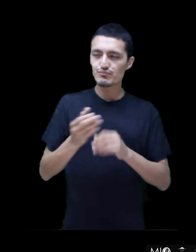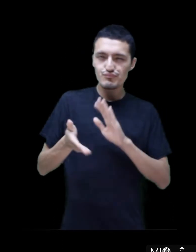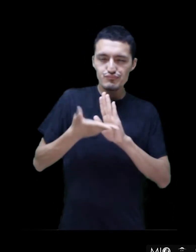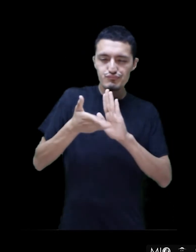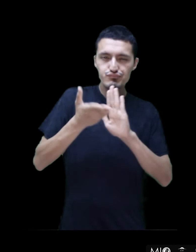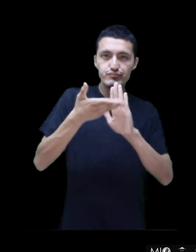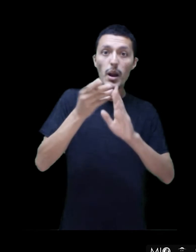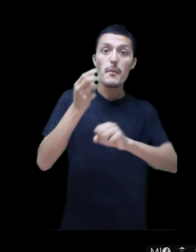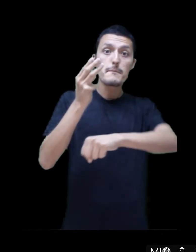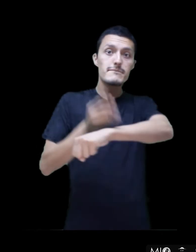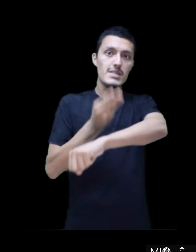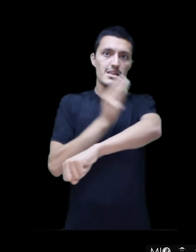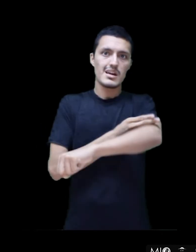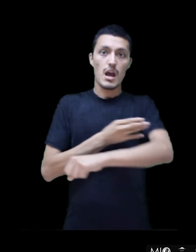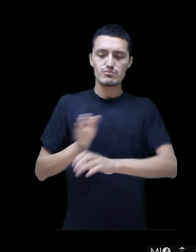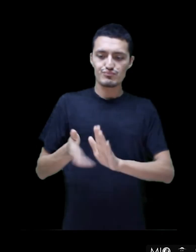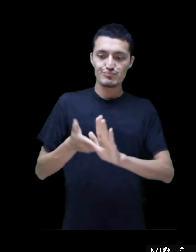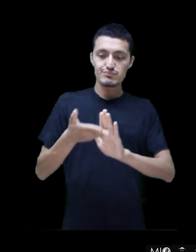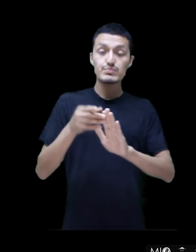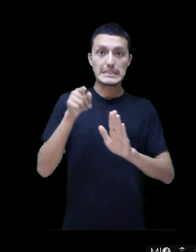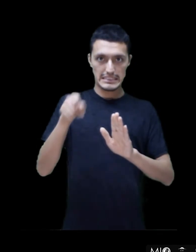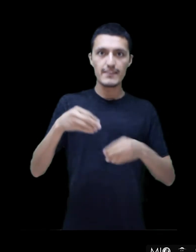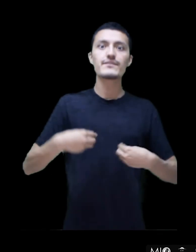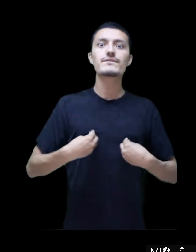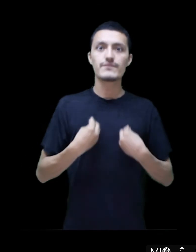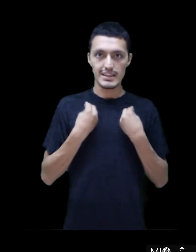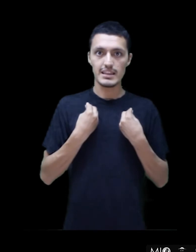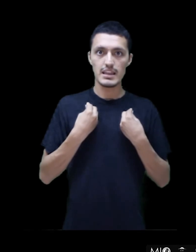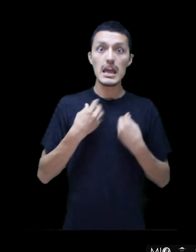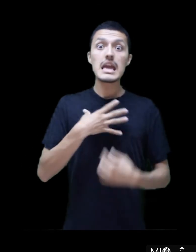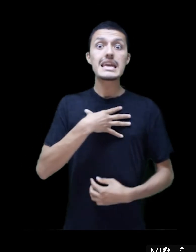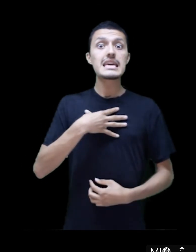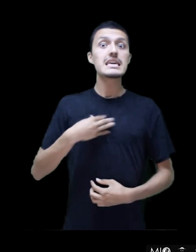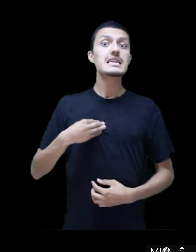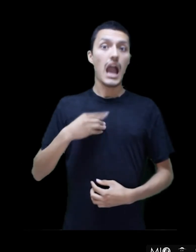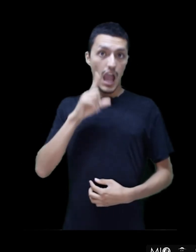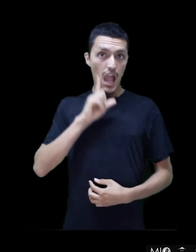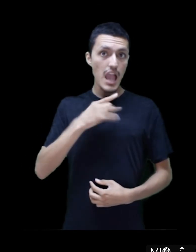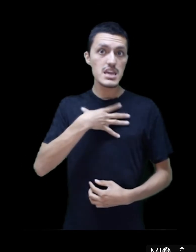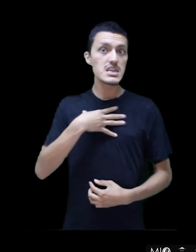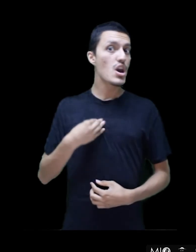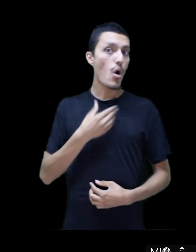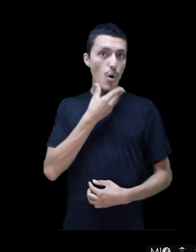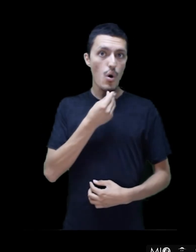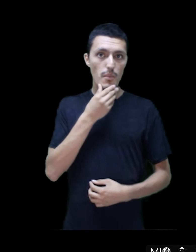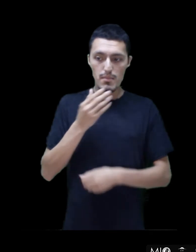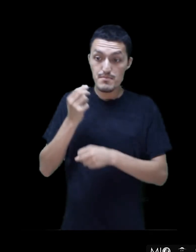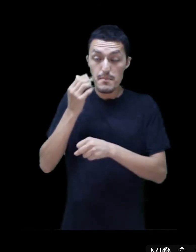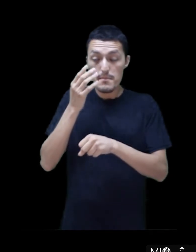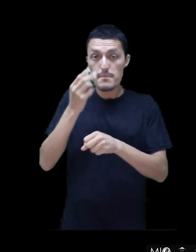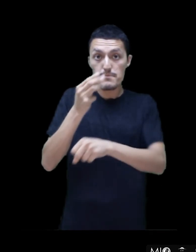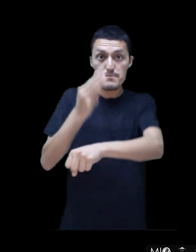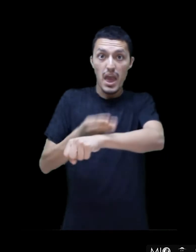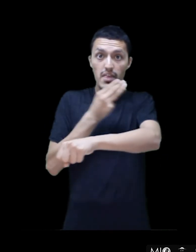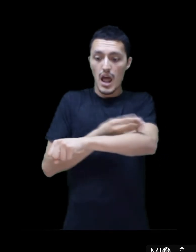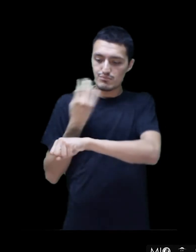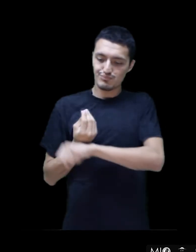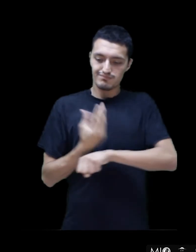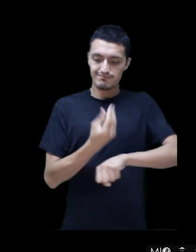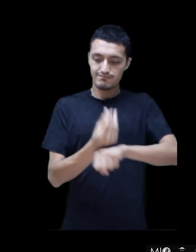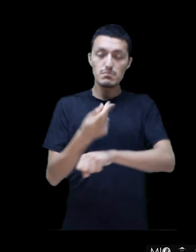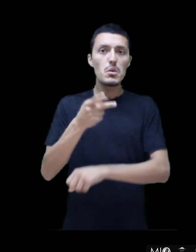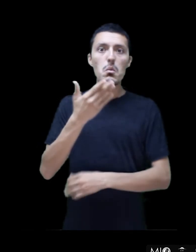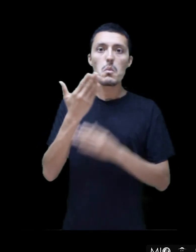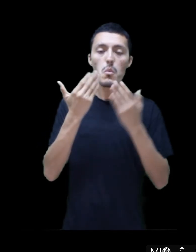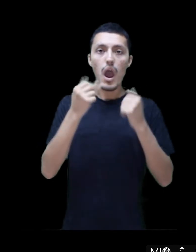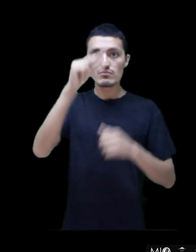hechos muñecos construidos de madera, y estos vivieron, hicieron hijas e hijos, pero no tenían ingenio ni